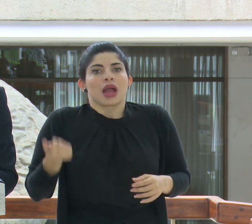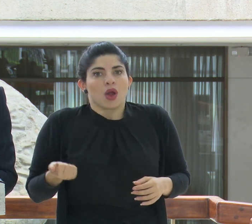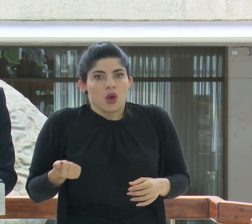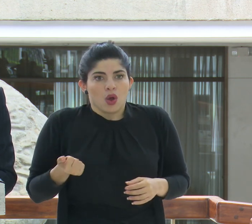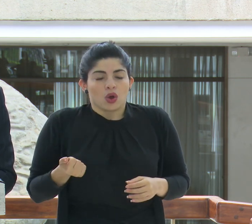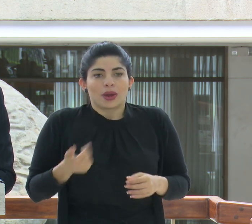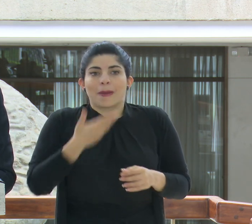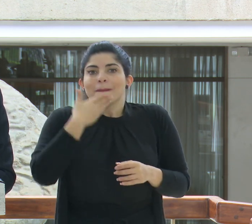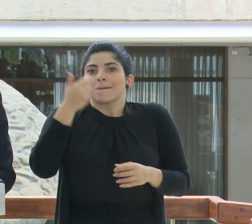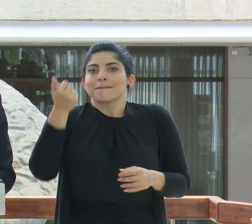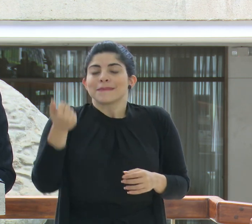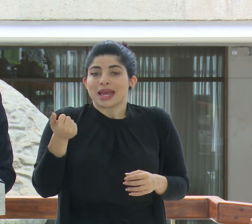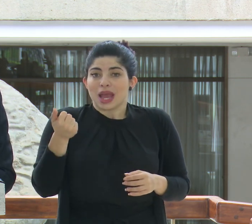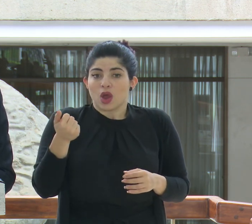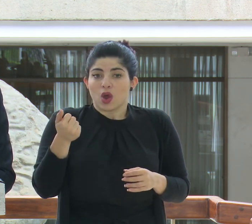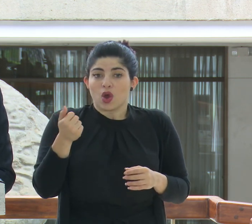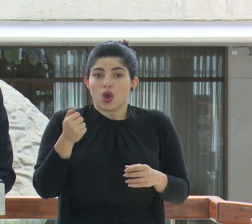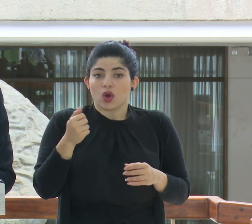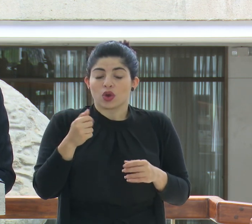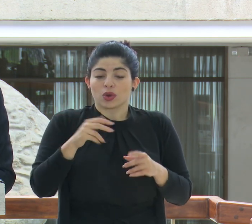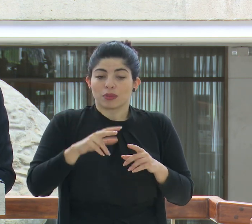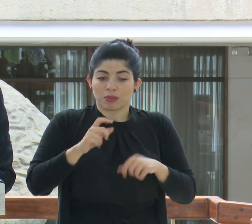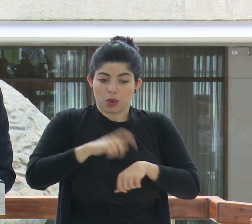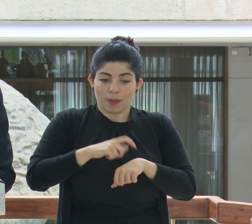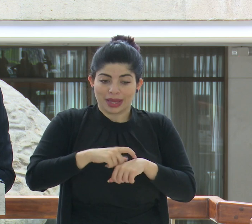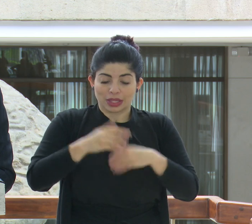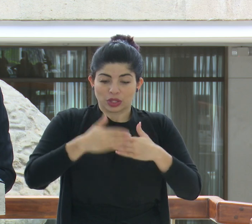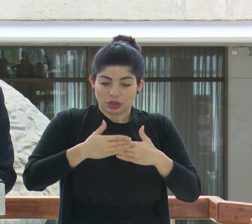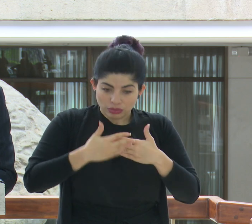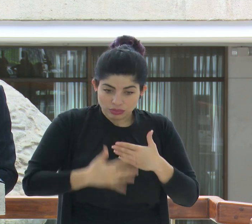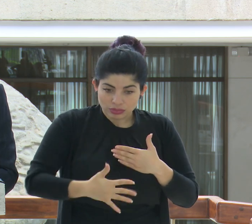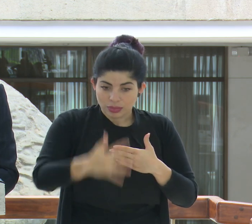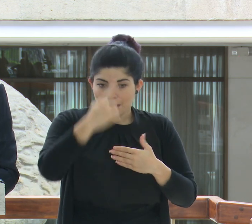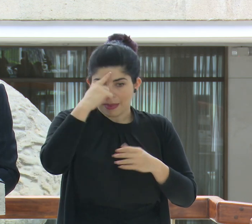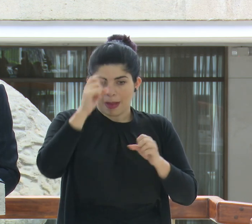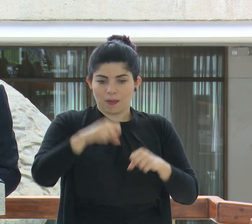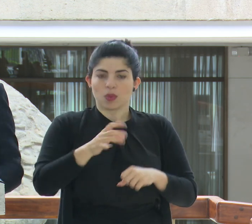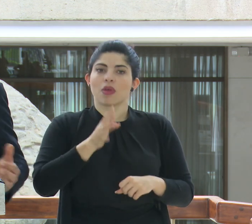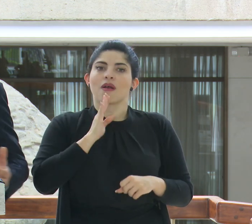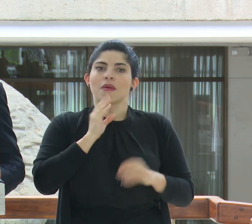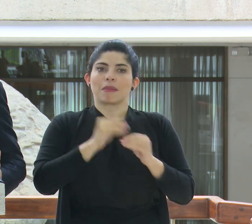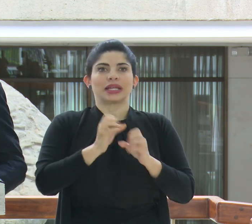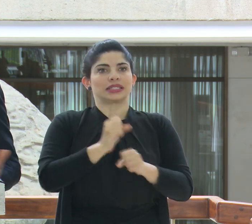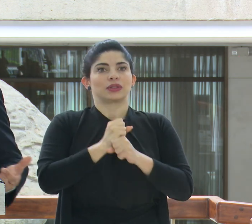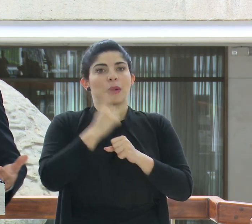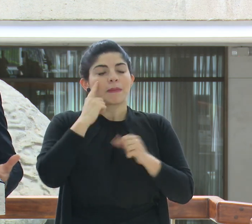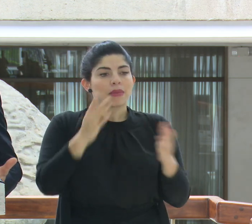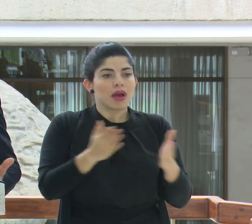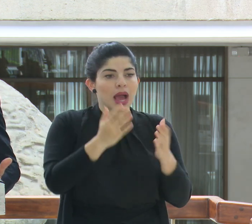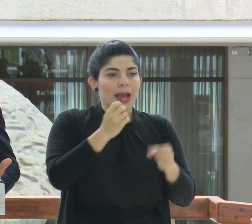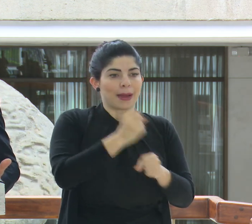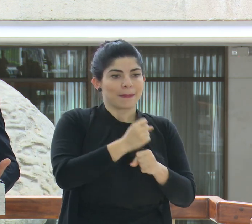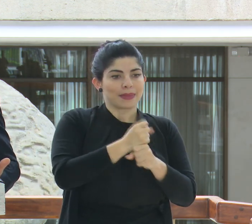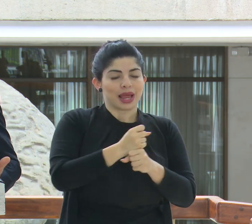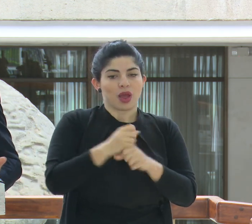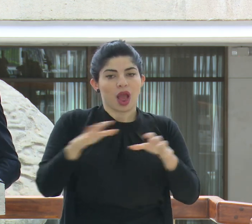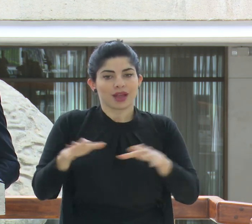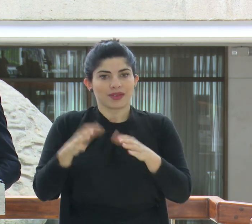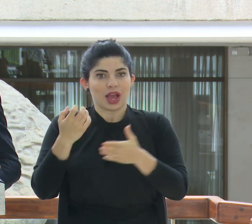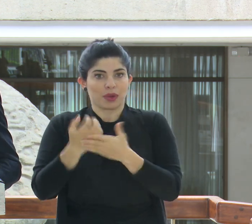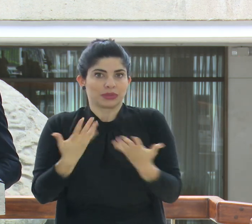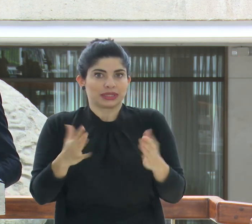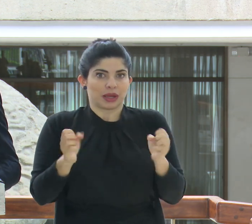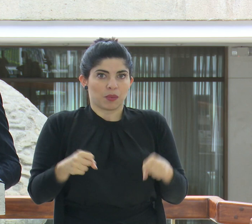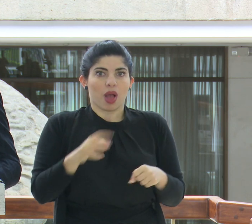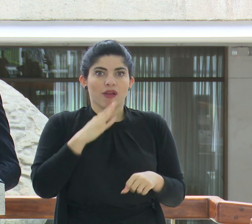con un mejor punto de partida para poder hablar con propiedad de generación de empleo y de reactivación. Es